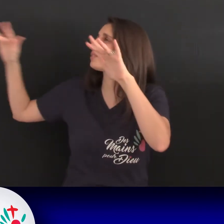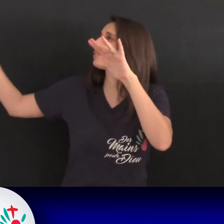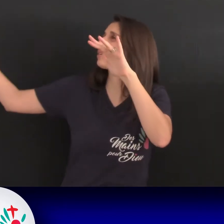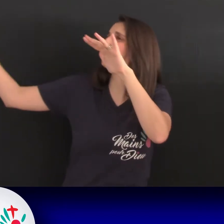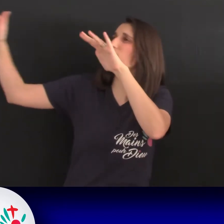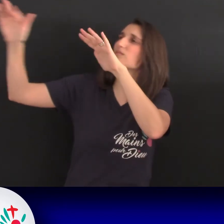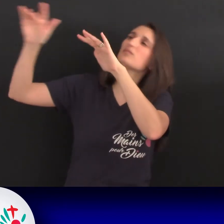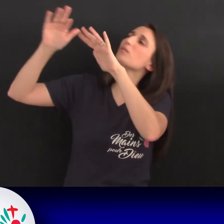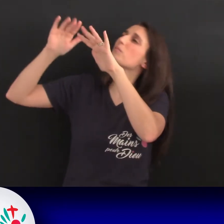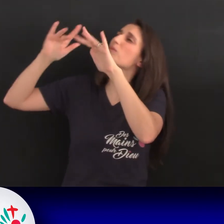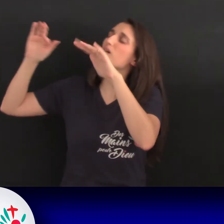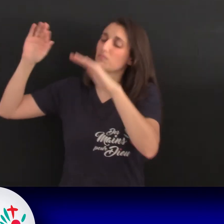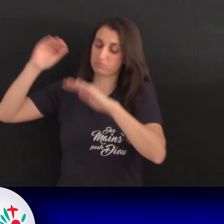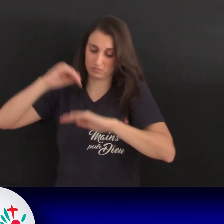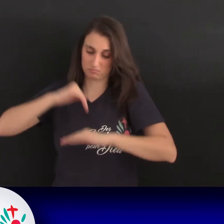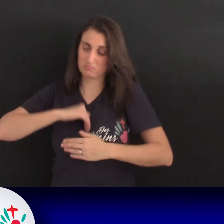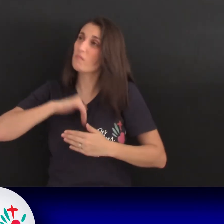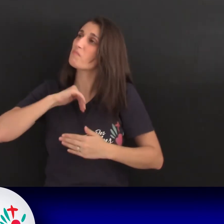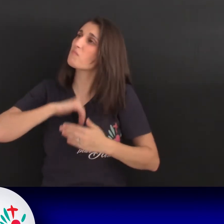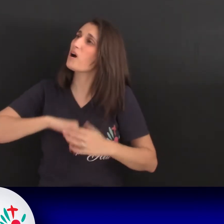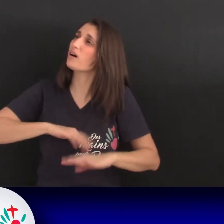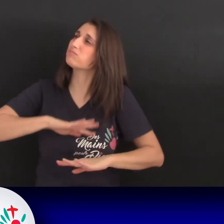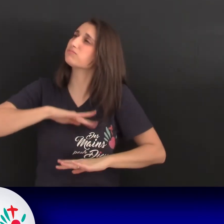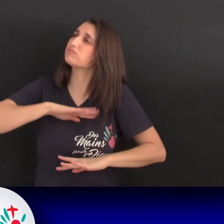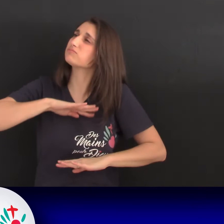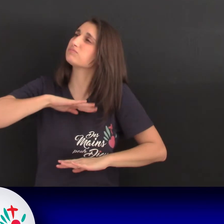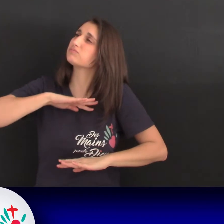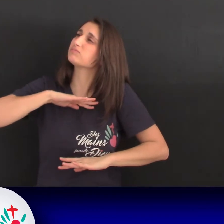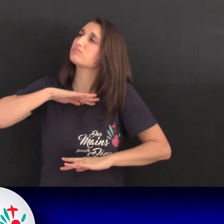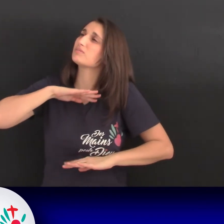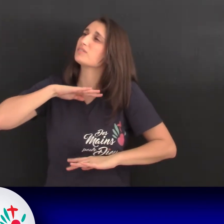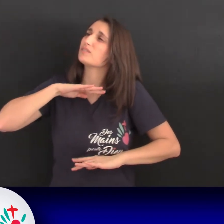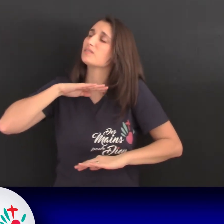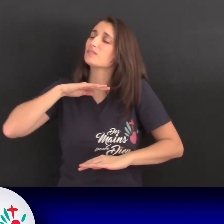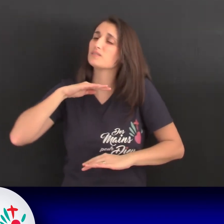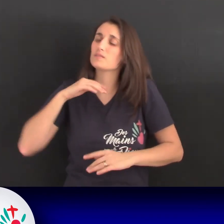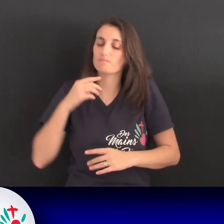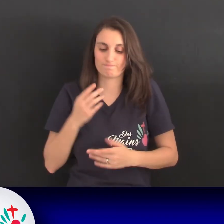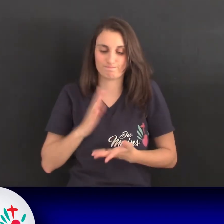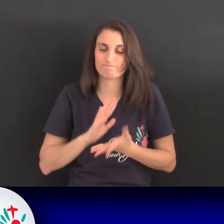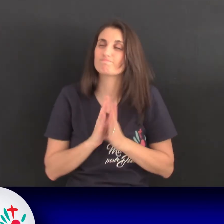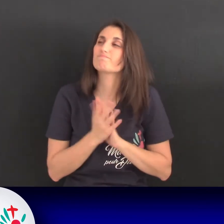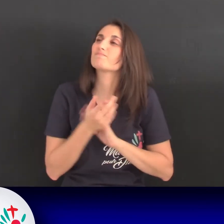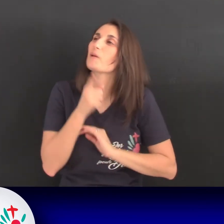Ta présence en moi est ma